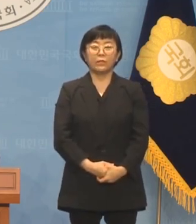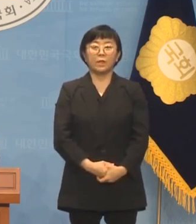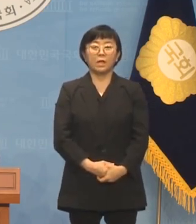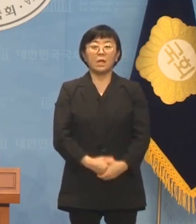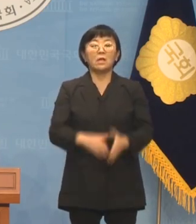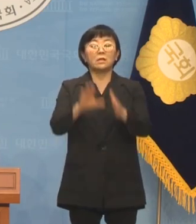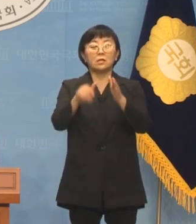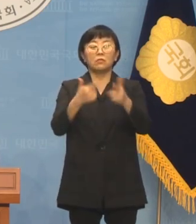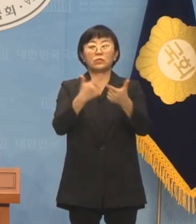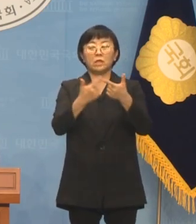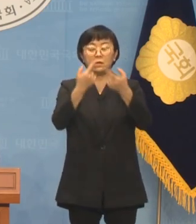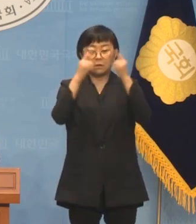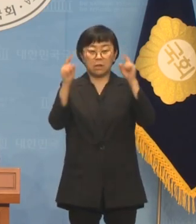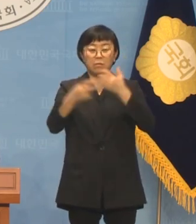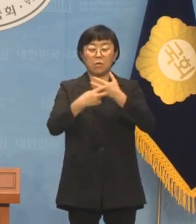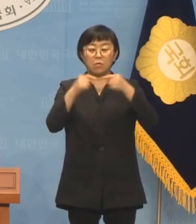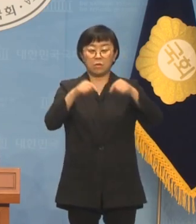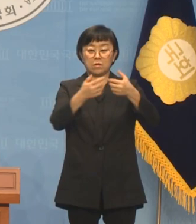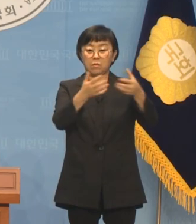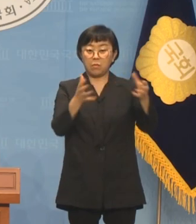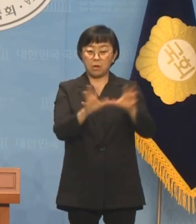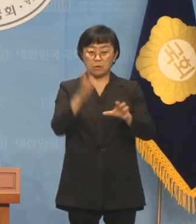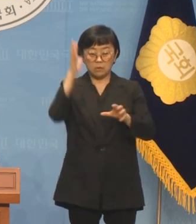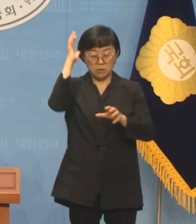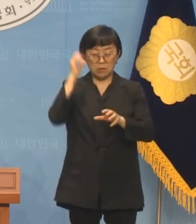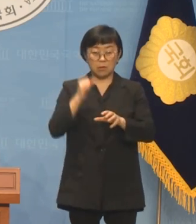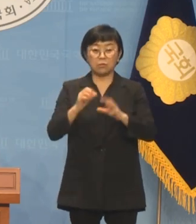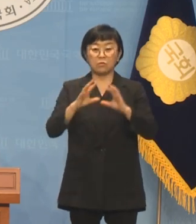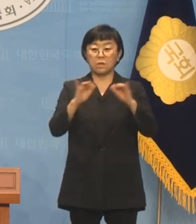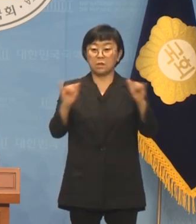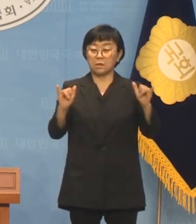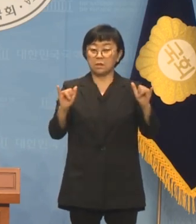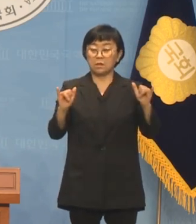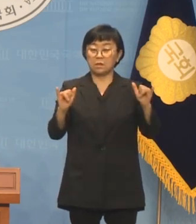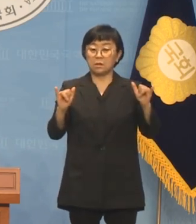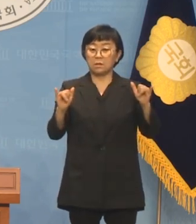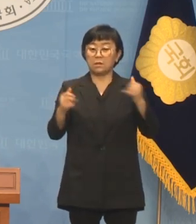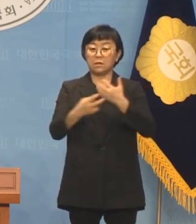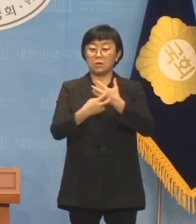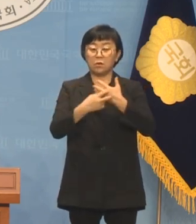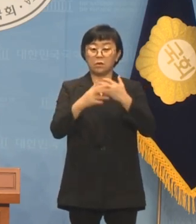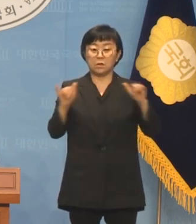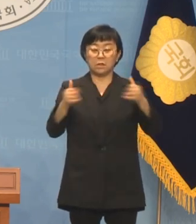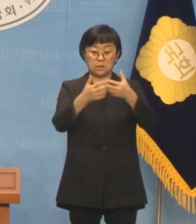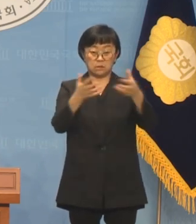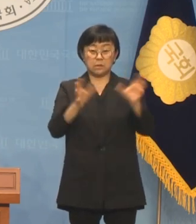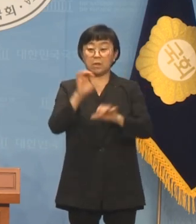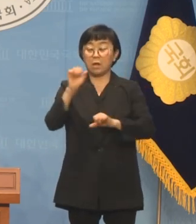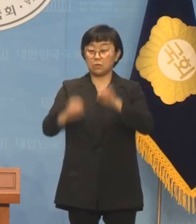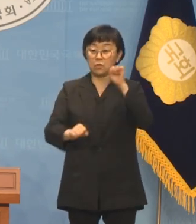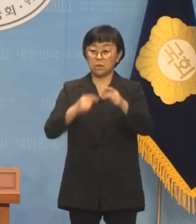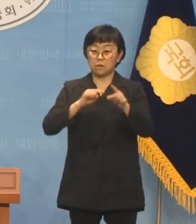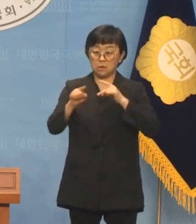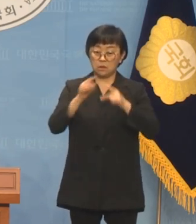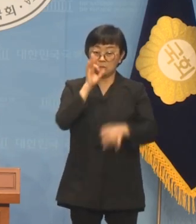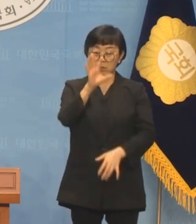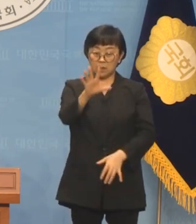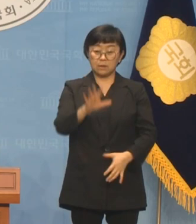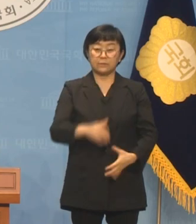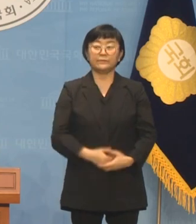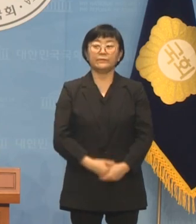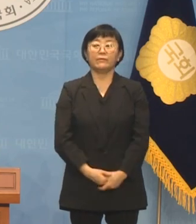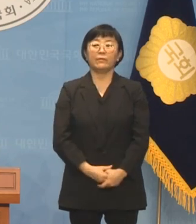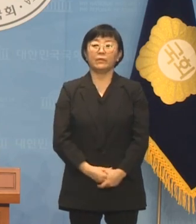당시 부산대병원 교수협의회의 호소를 기억하는 국민들은 의료인들의 집단 행동을 납득하기